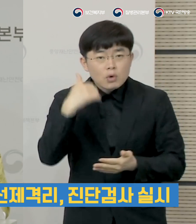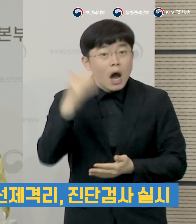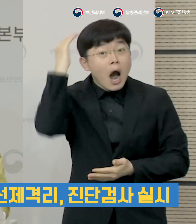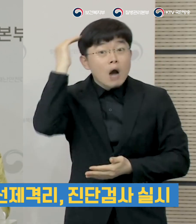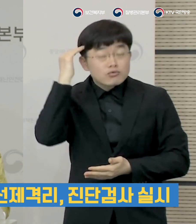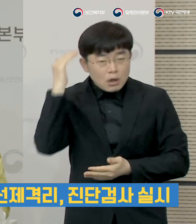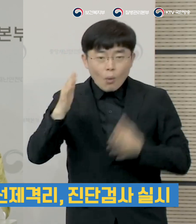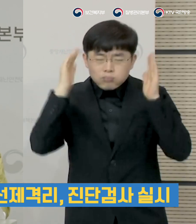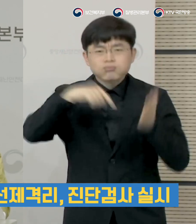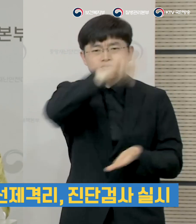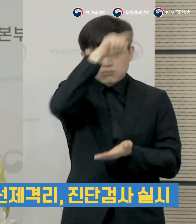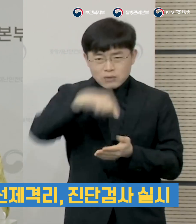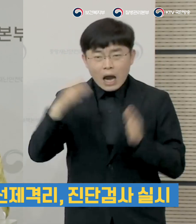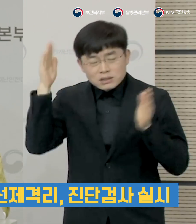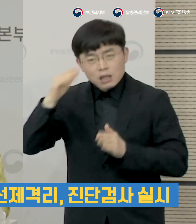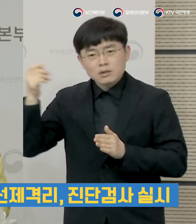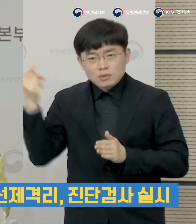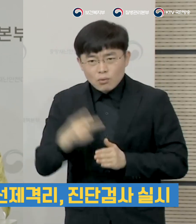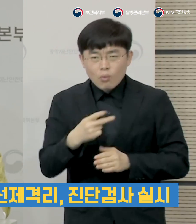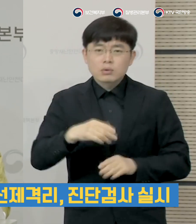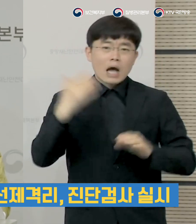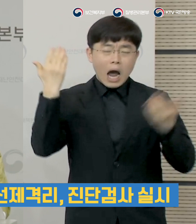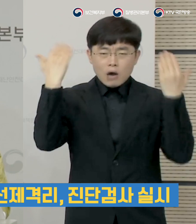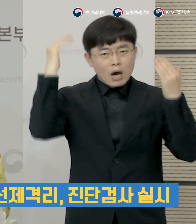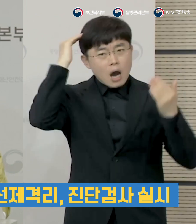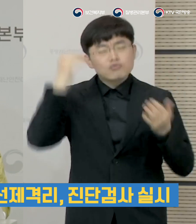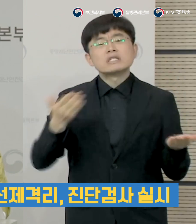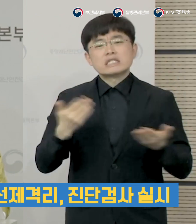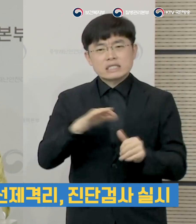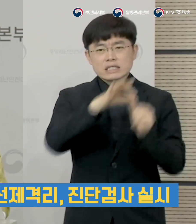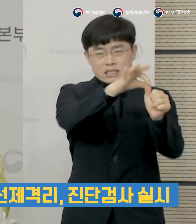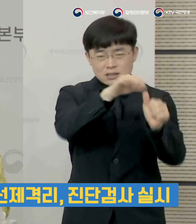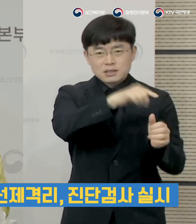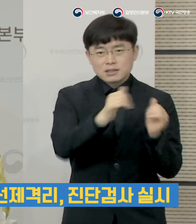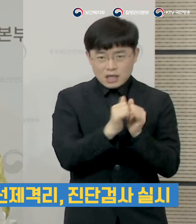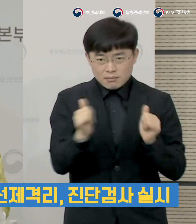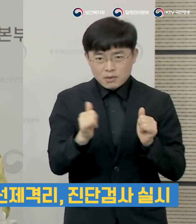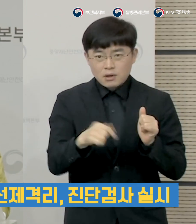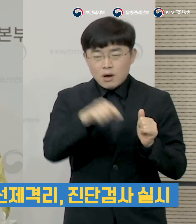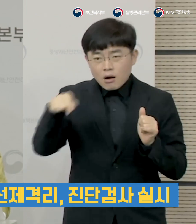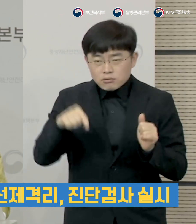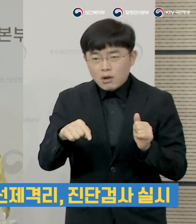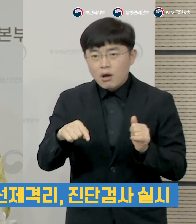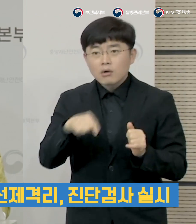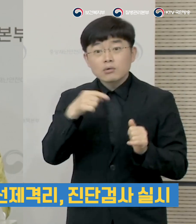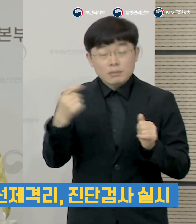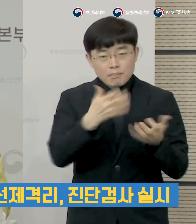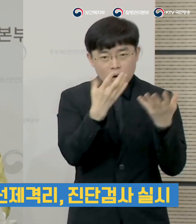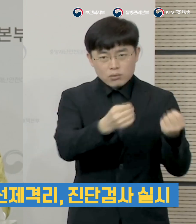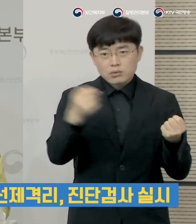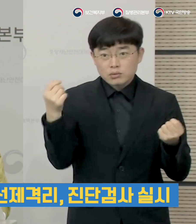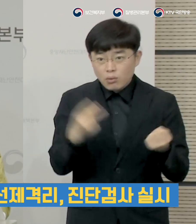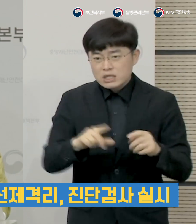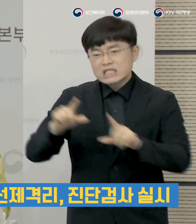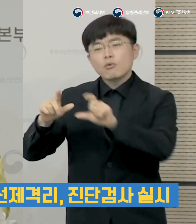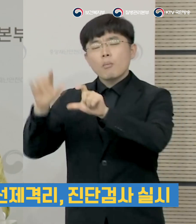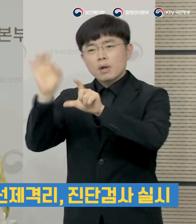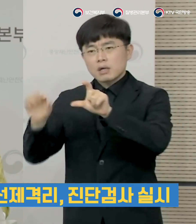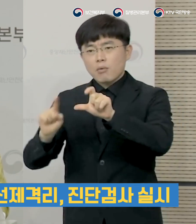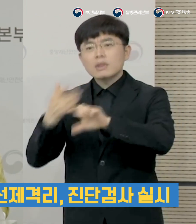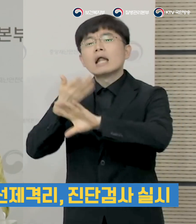주재원, 가족 등의 내국인이며 15%는 미국 국적의 외국인입니다. 입국하는